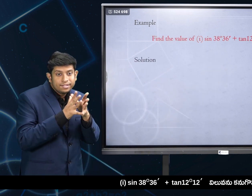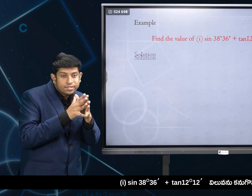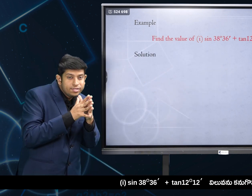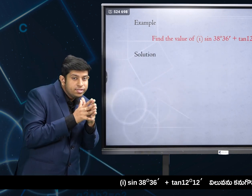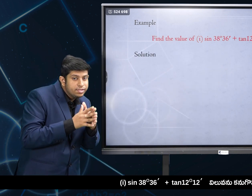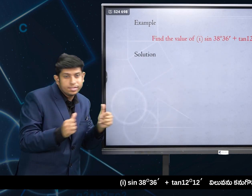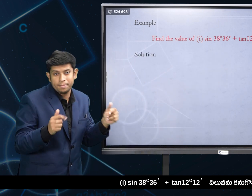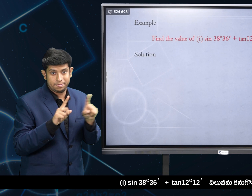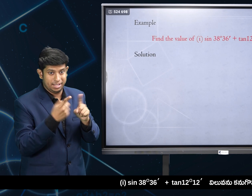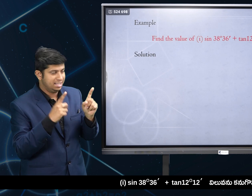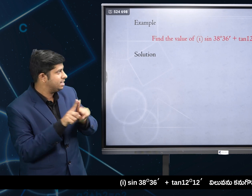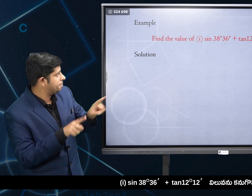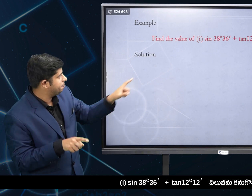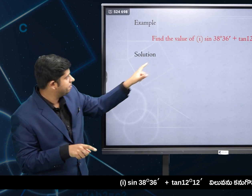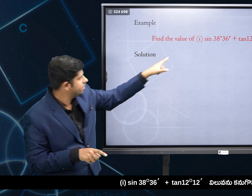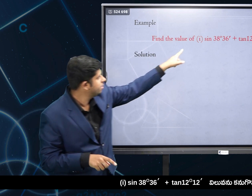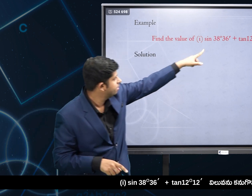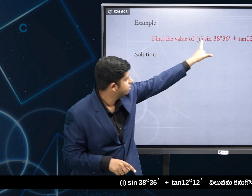విలువను కనుగొనండి.